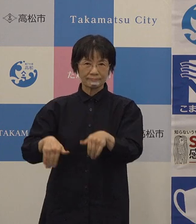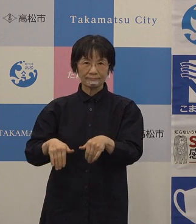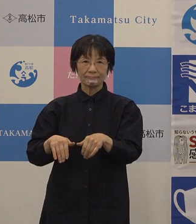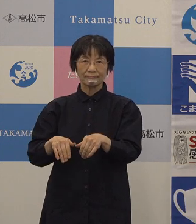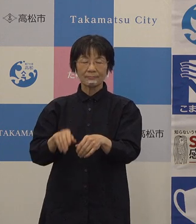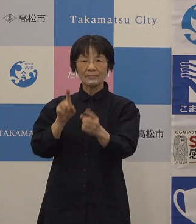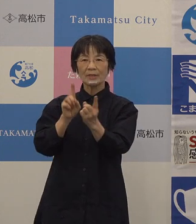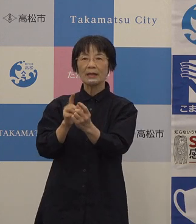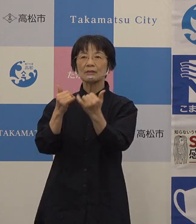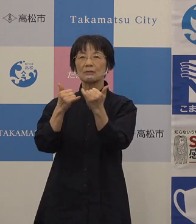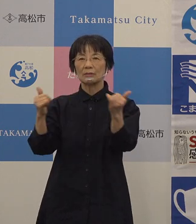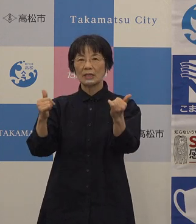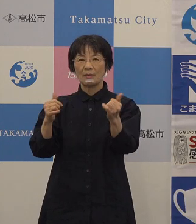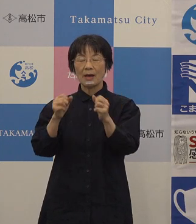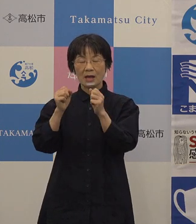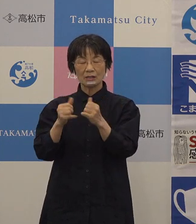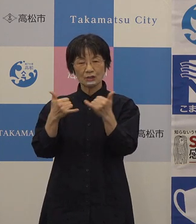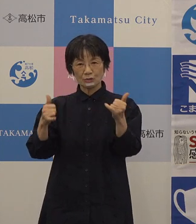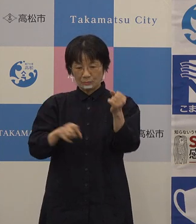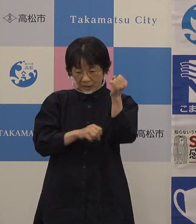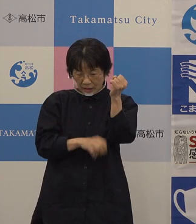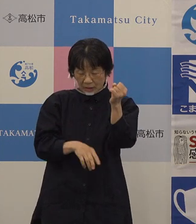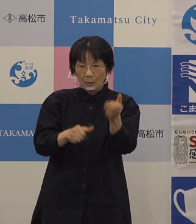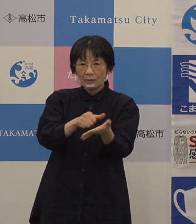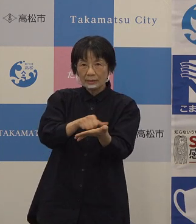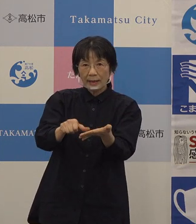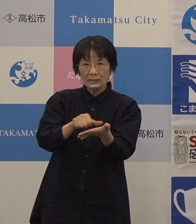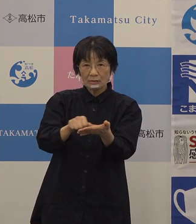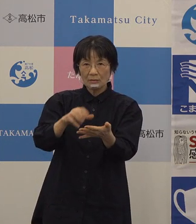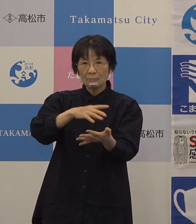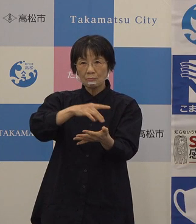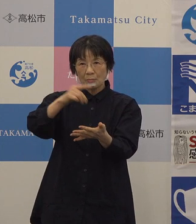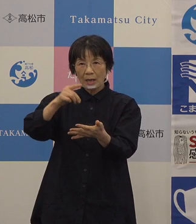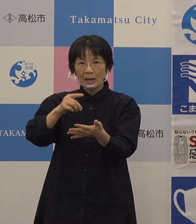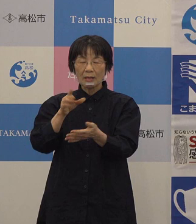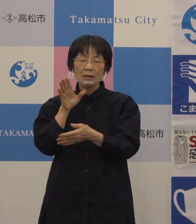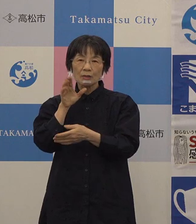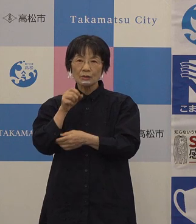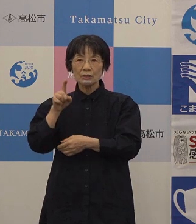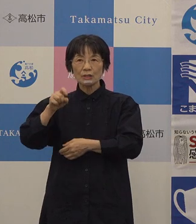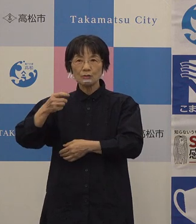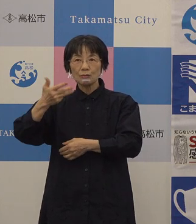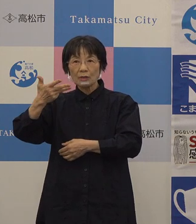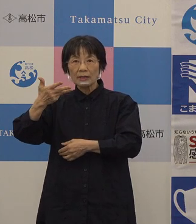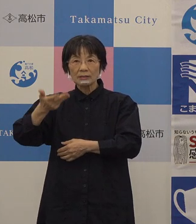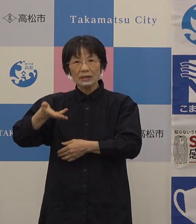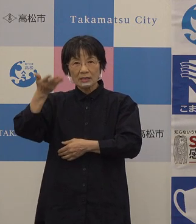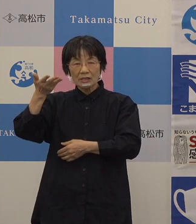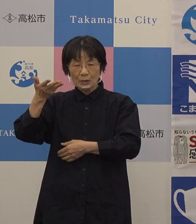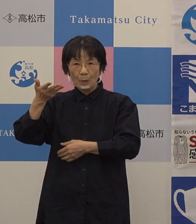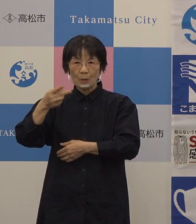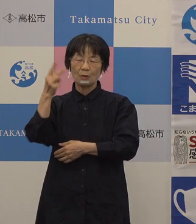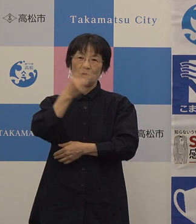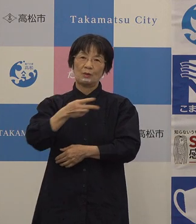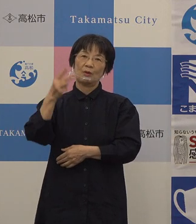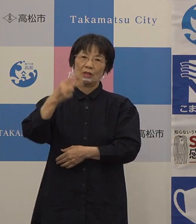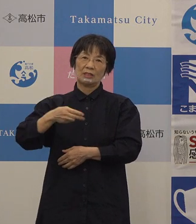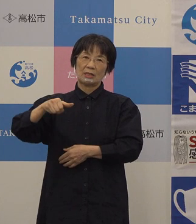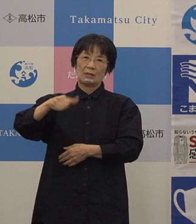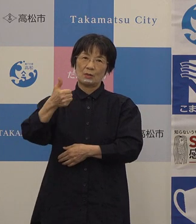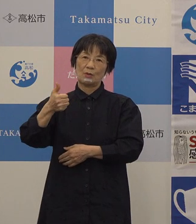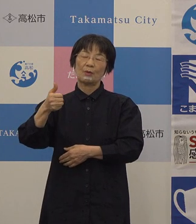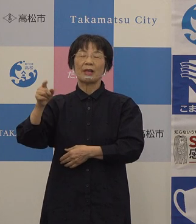象者は、住民基本台帳から無作為抽出した満18歳以上の市民2500人でござい